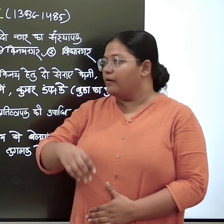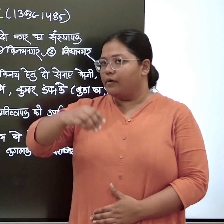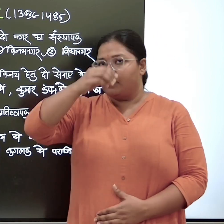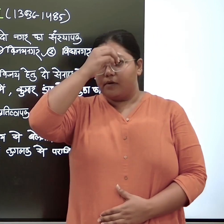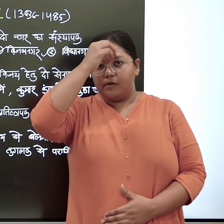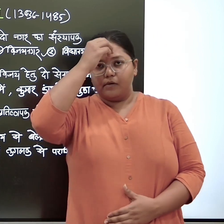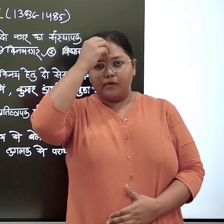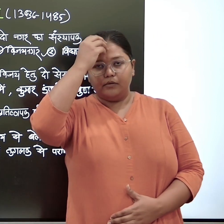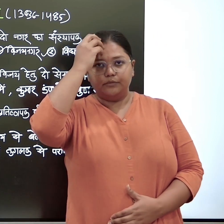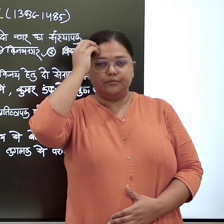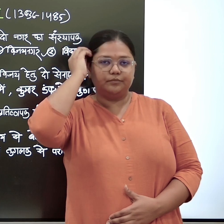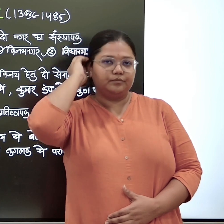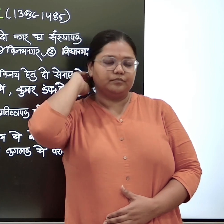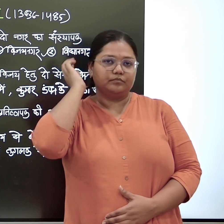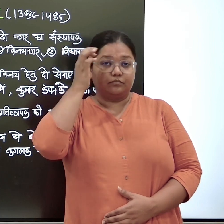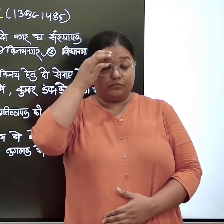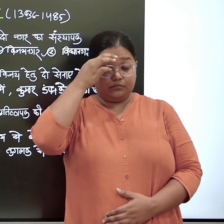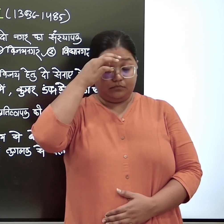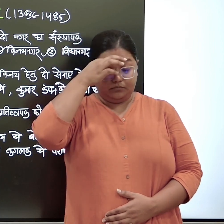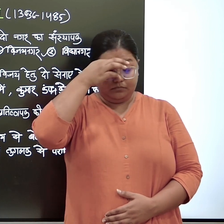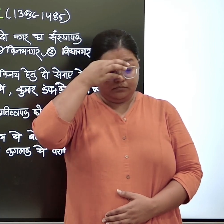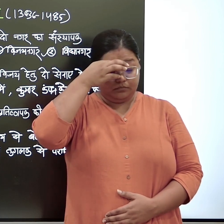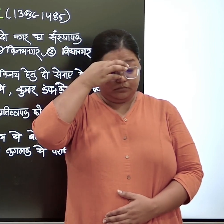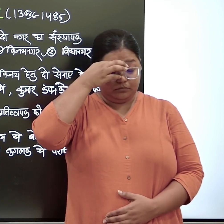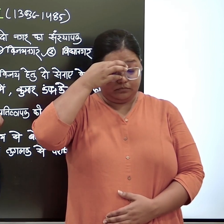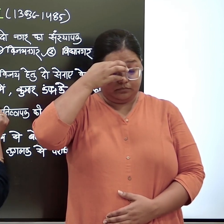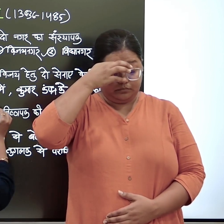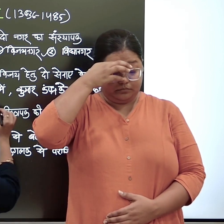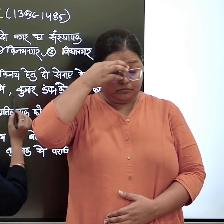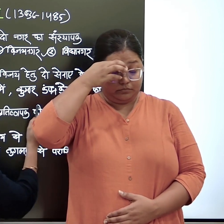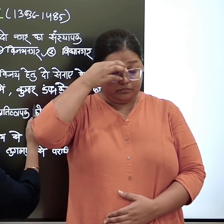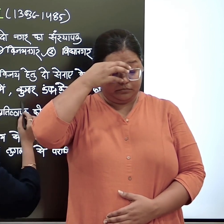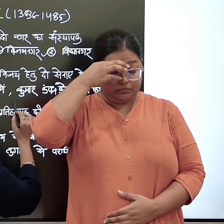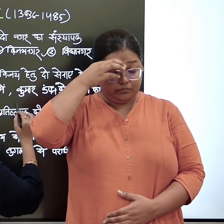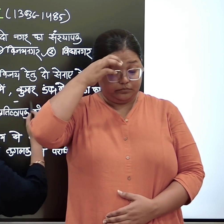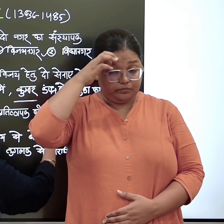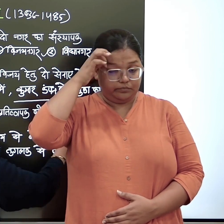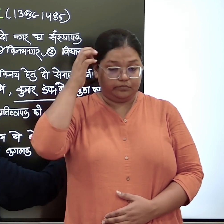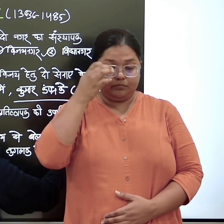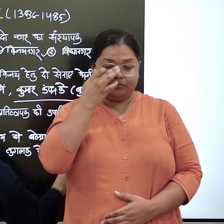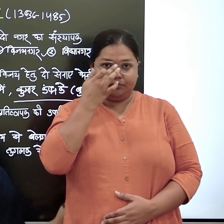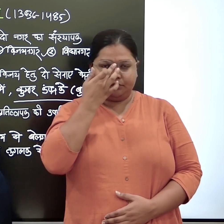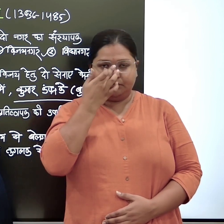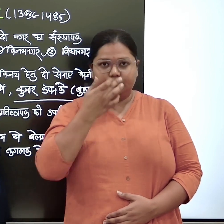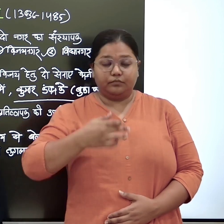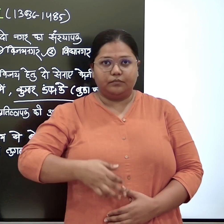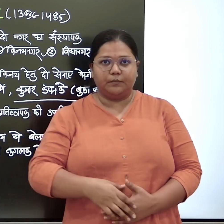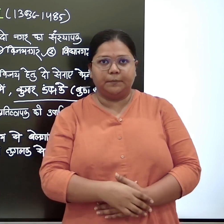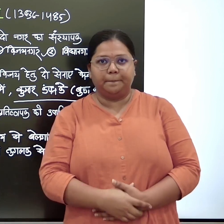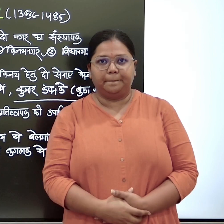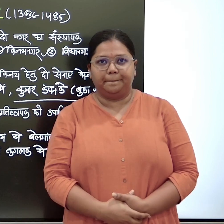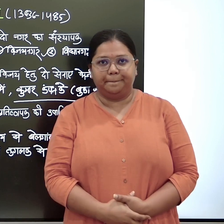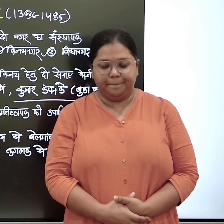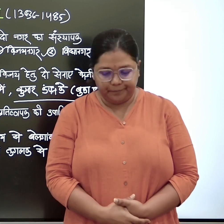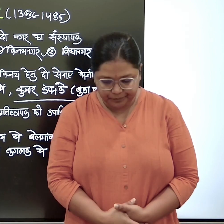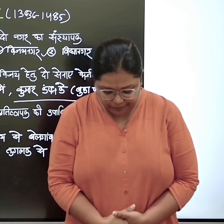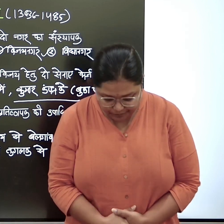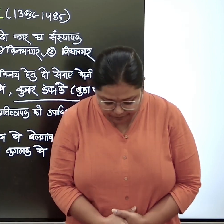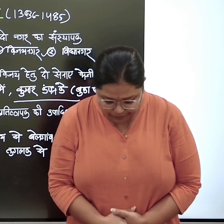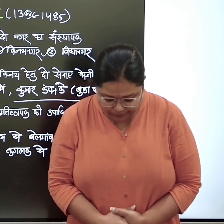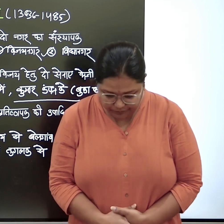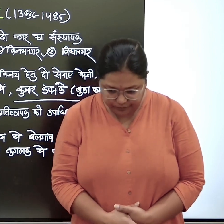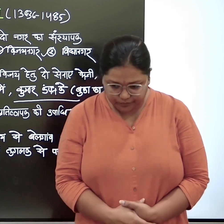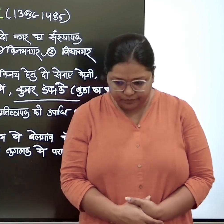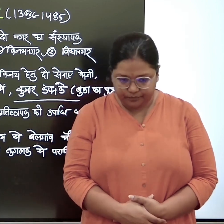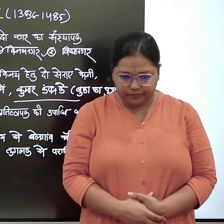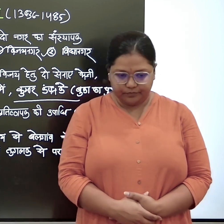सेनाएं भेजी थी। एक सेनाएं सवल कुमार सवल के नेतृत्व में और दूसरा कुमार कंपन के